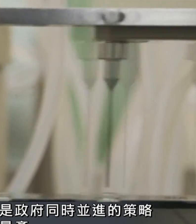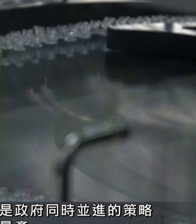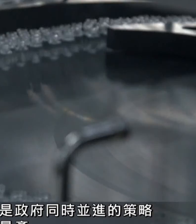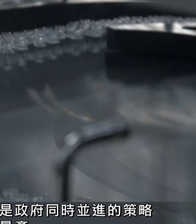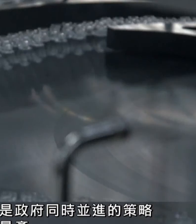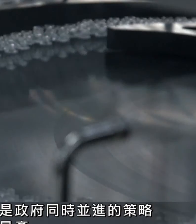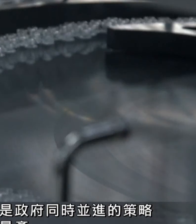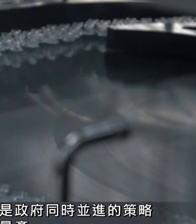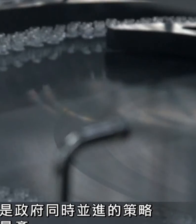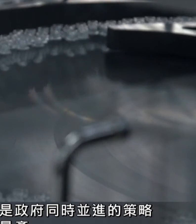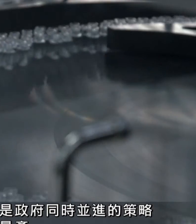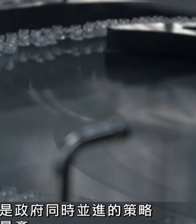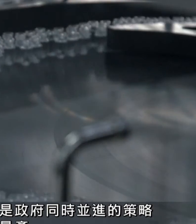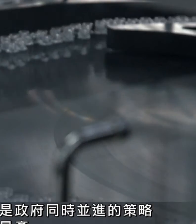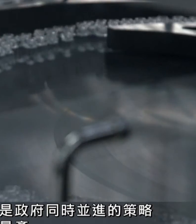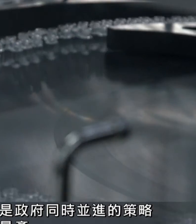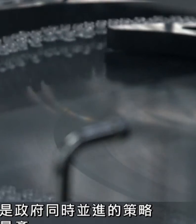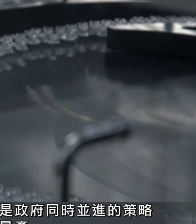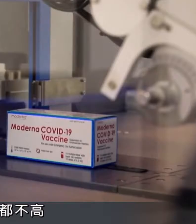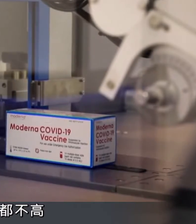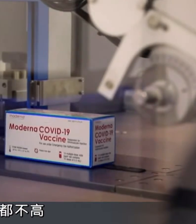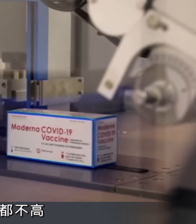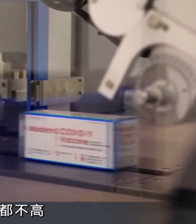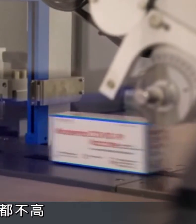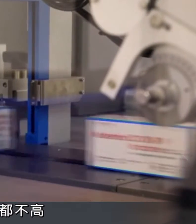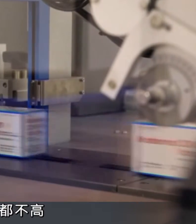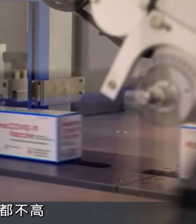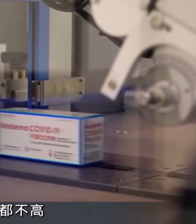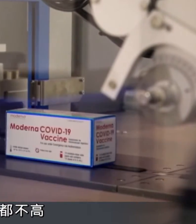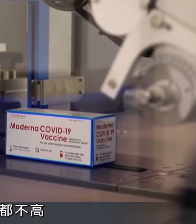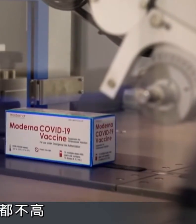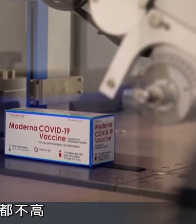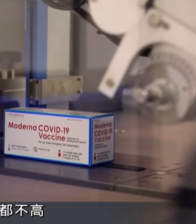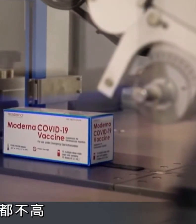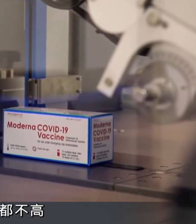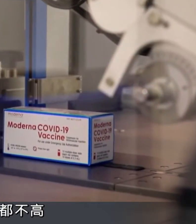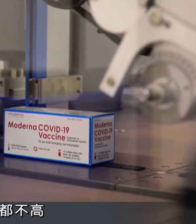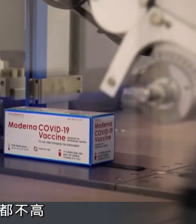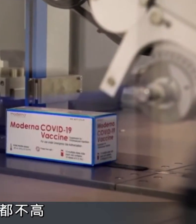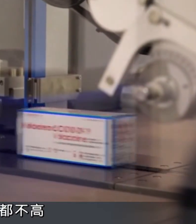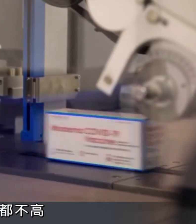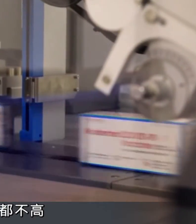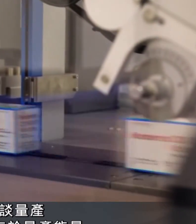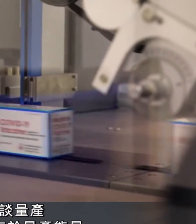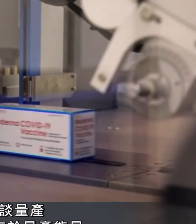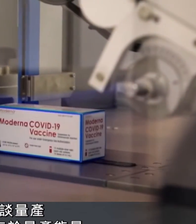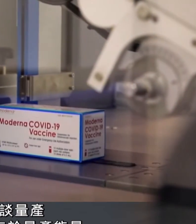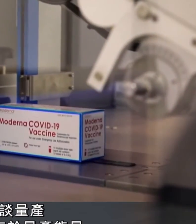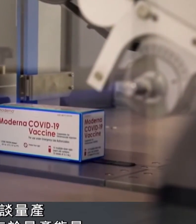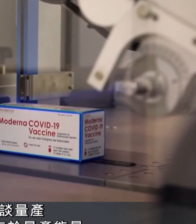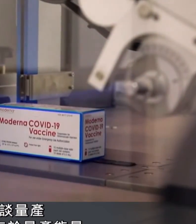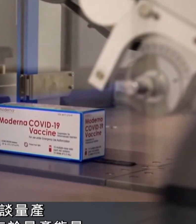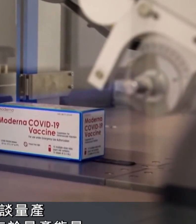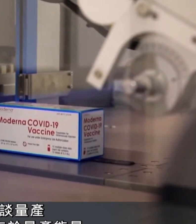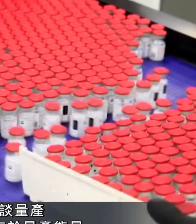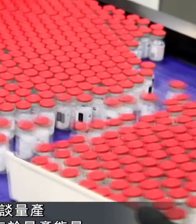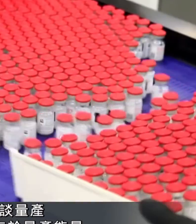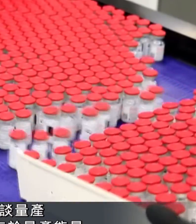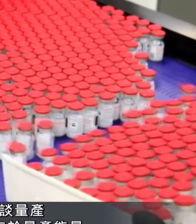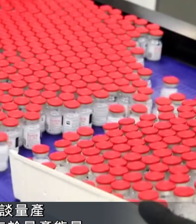但也坦言目前授权量产在全球成功的机会都不高，但会努力。至于上一次与疫苗厂谈量产没